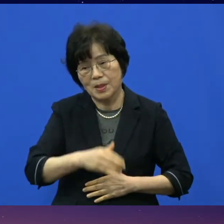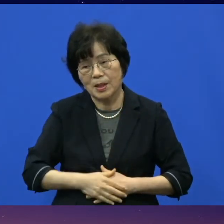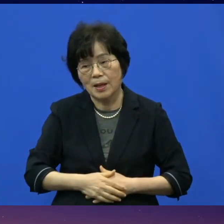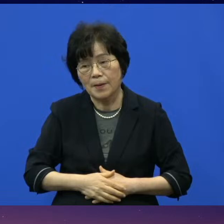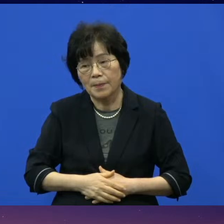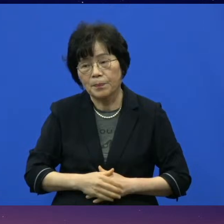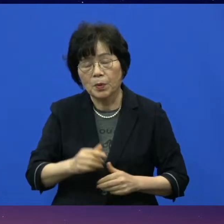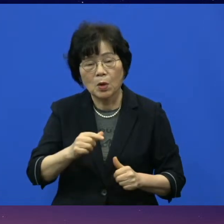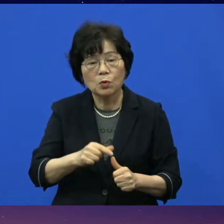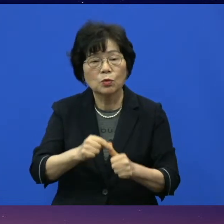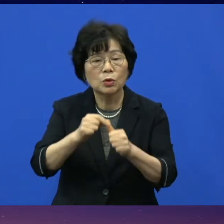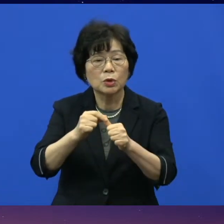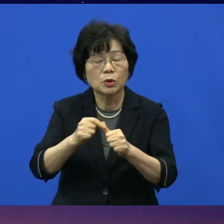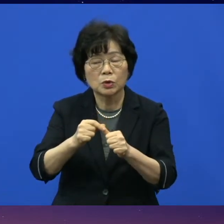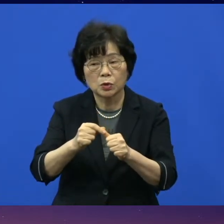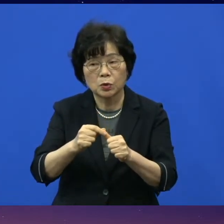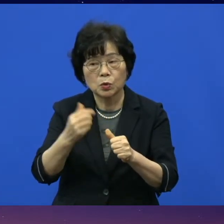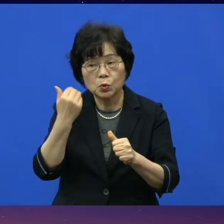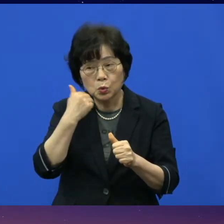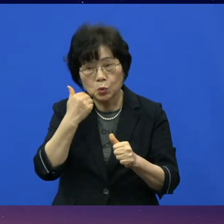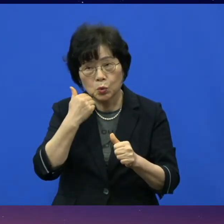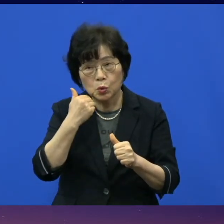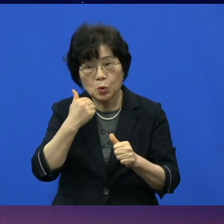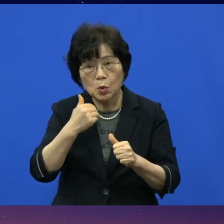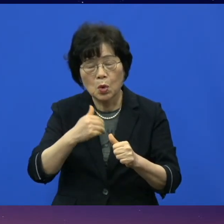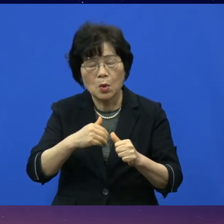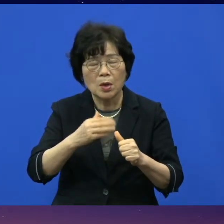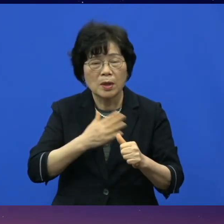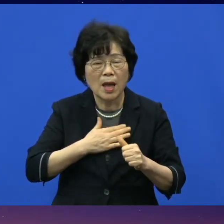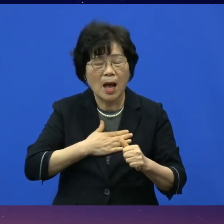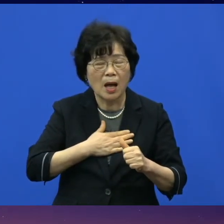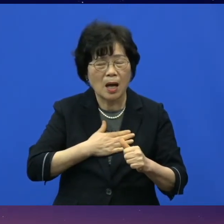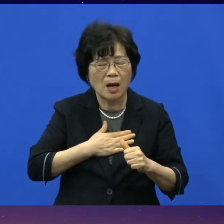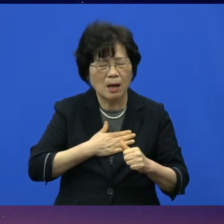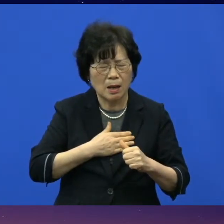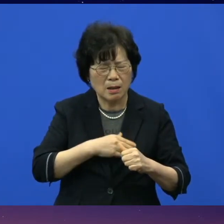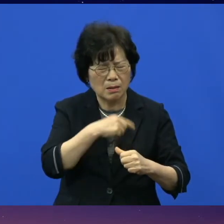여러분, 구원은 누구에게 주어지는 것입니까? 전적인 무능함을 인정해야 돼요.